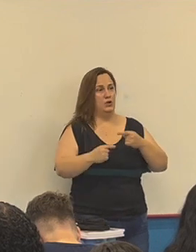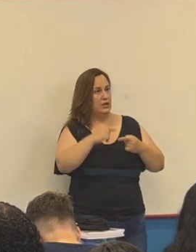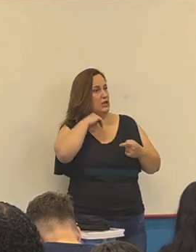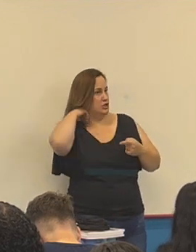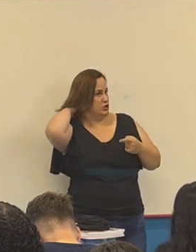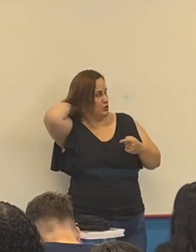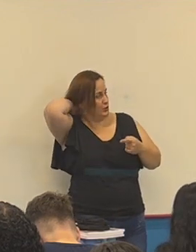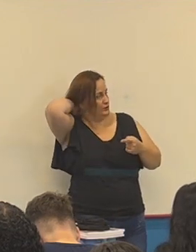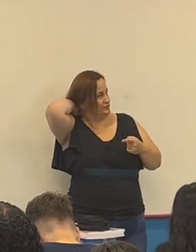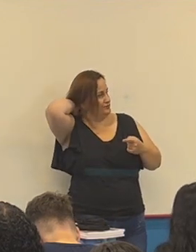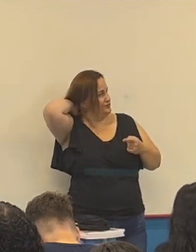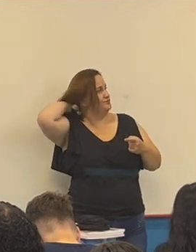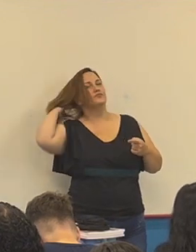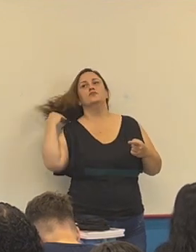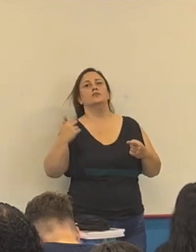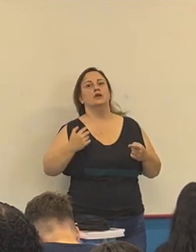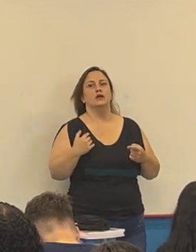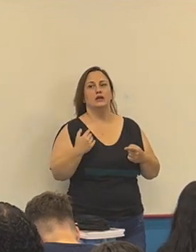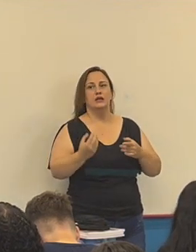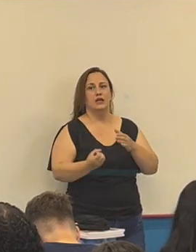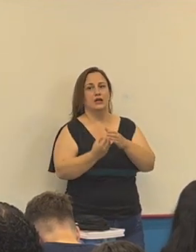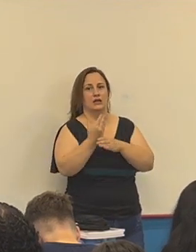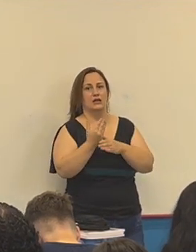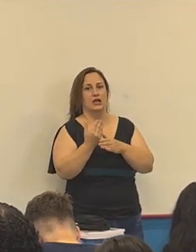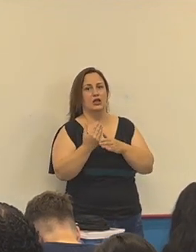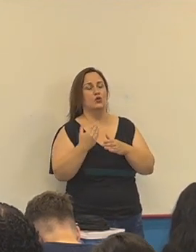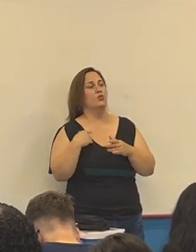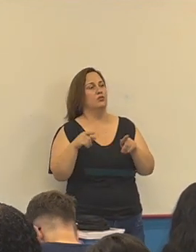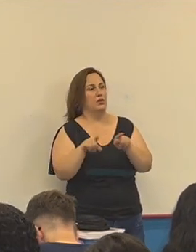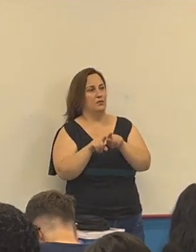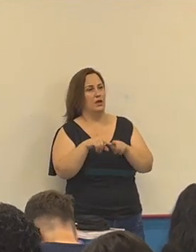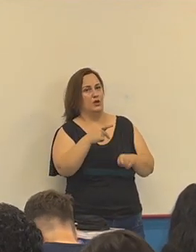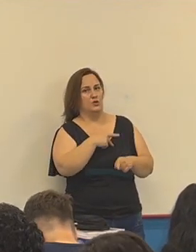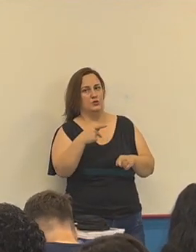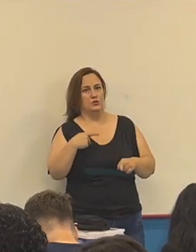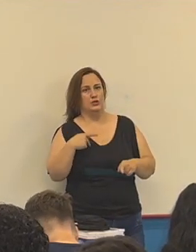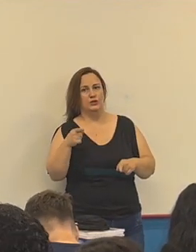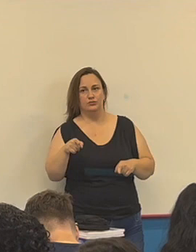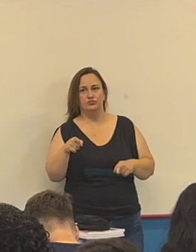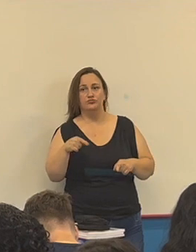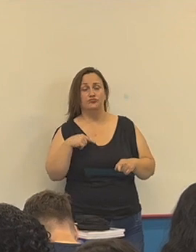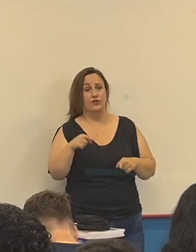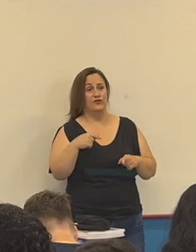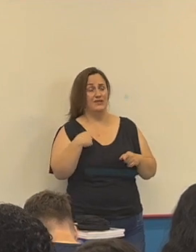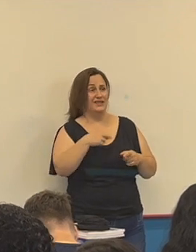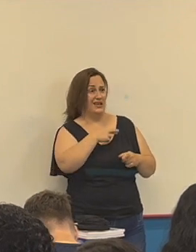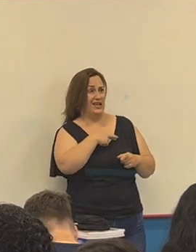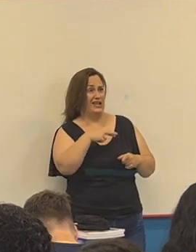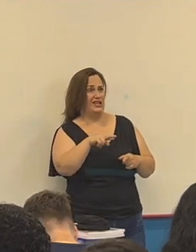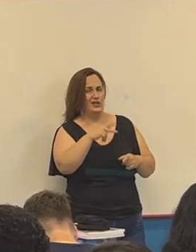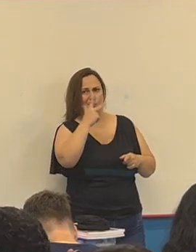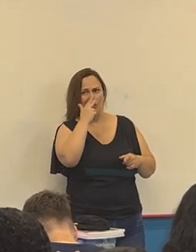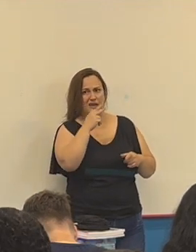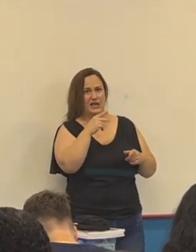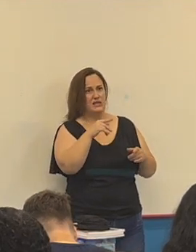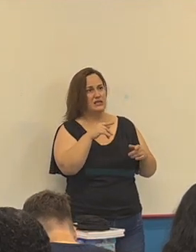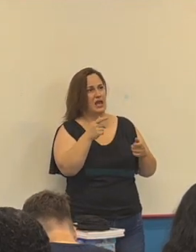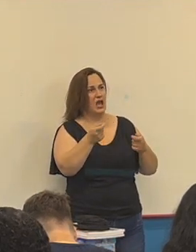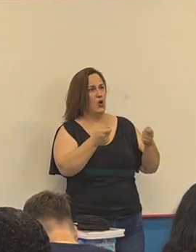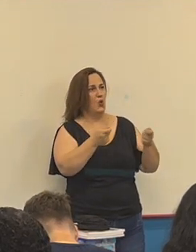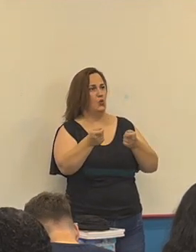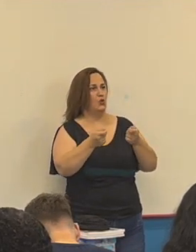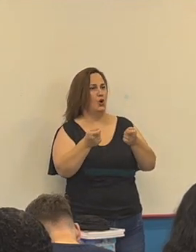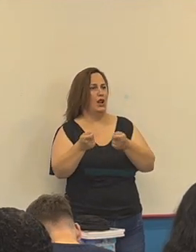milicianos, aliados a alguns tipos de igreja, você está usando a religião como uma ferramenta de